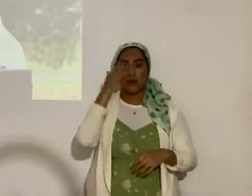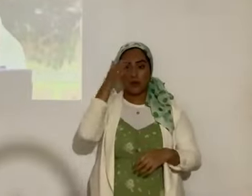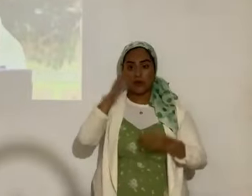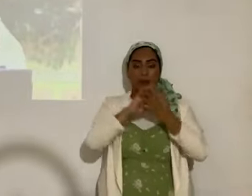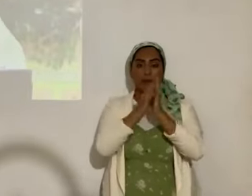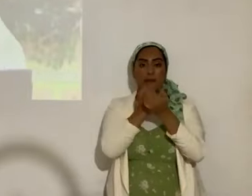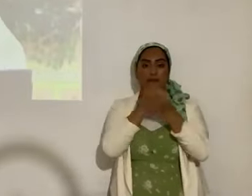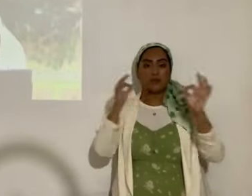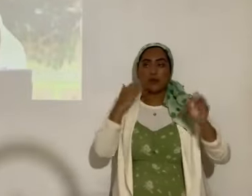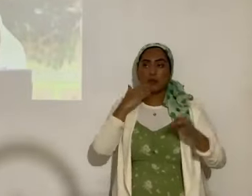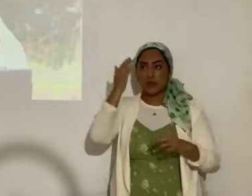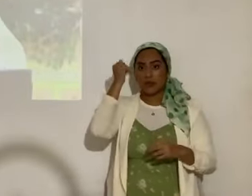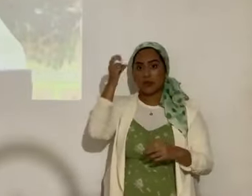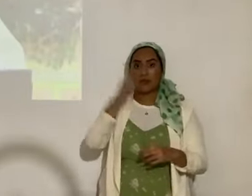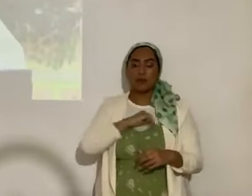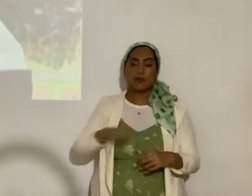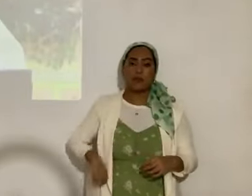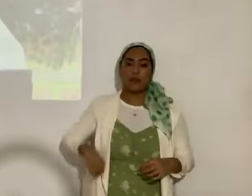Aleluya